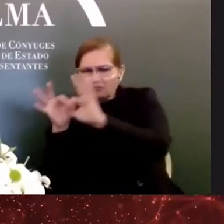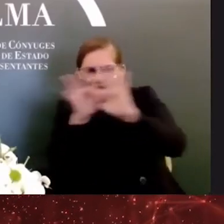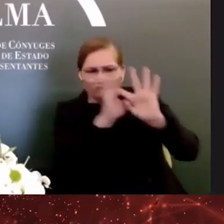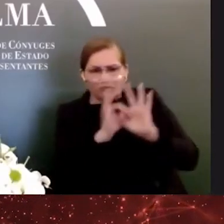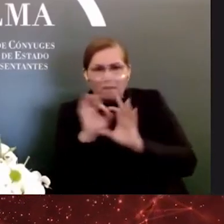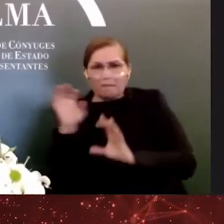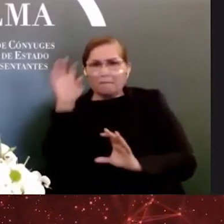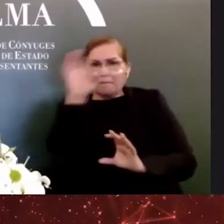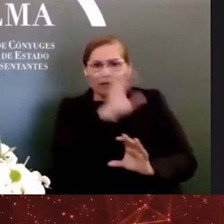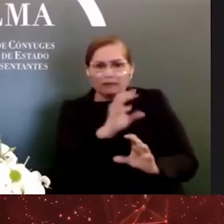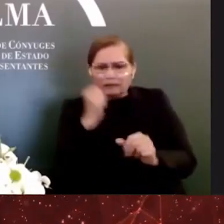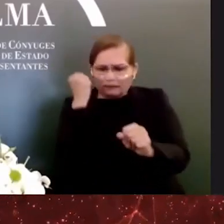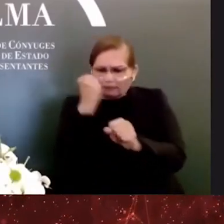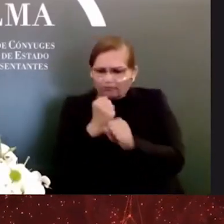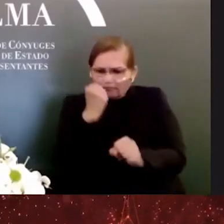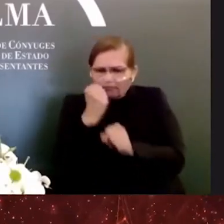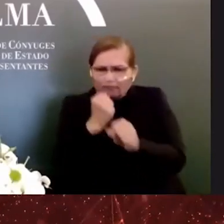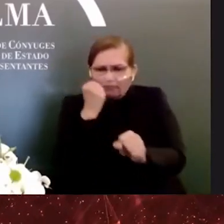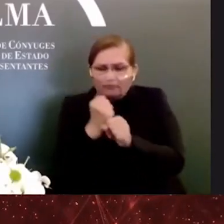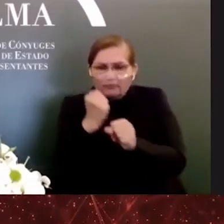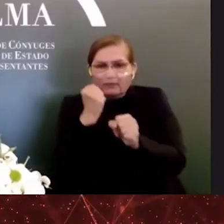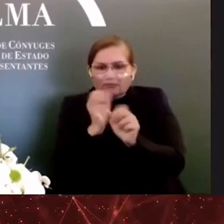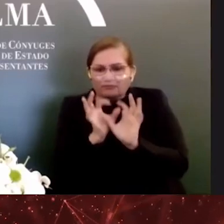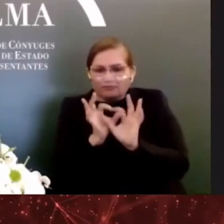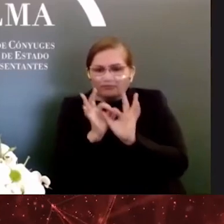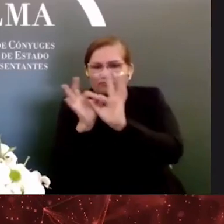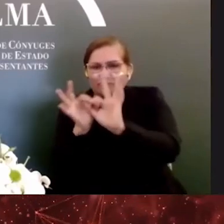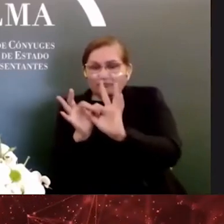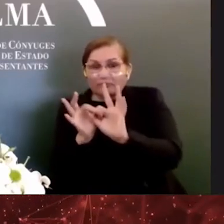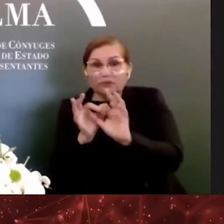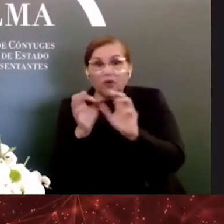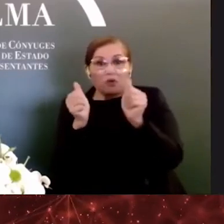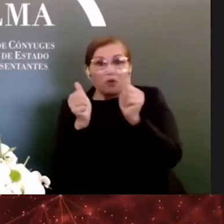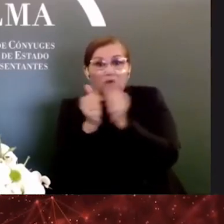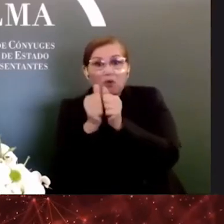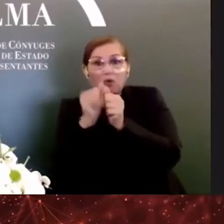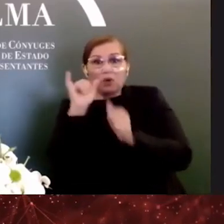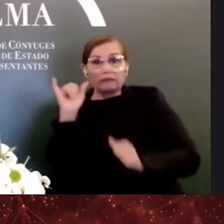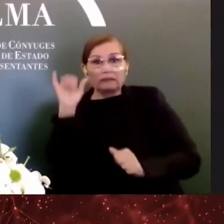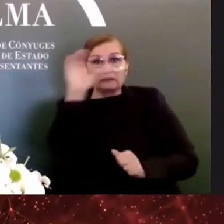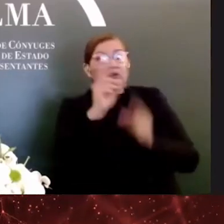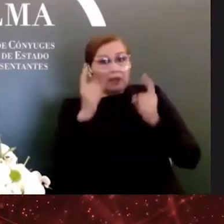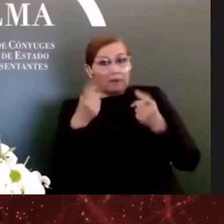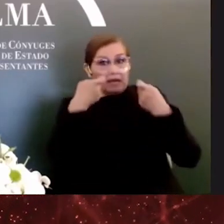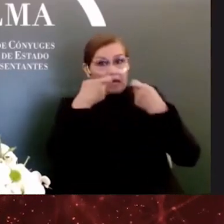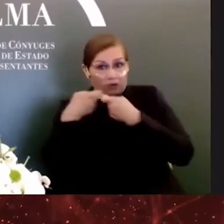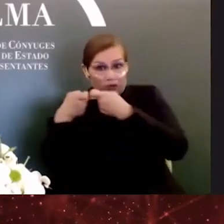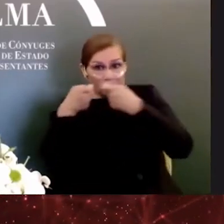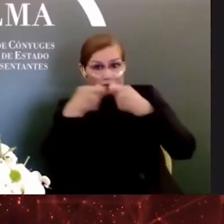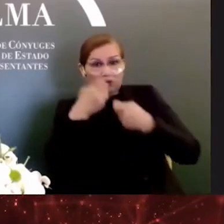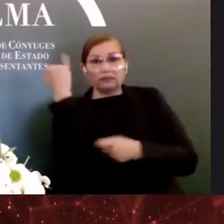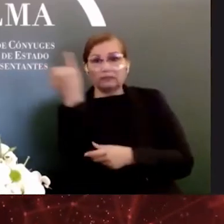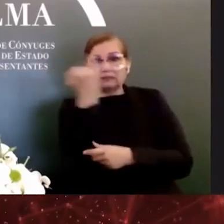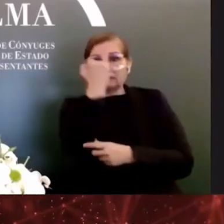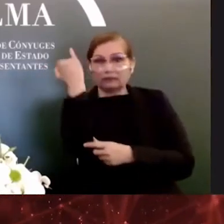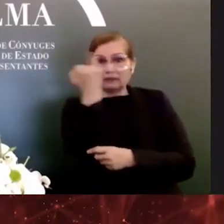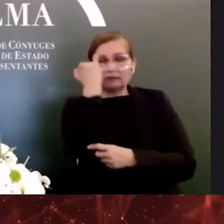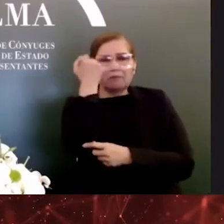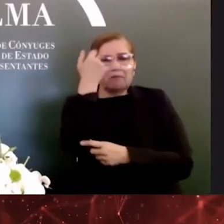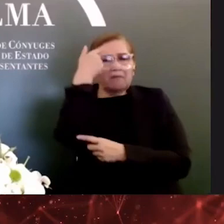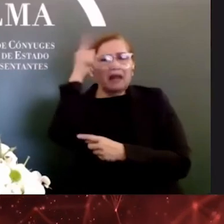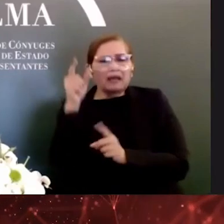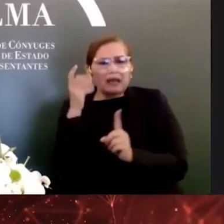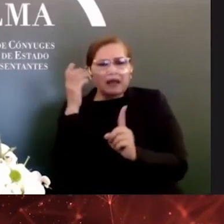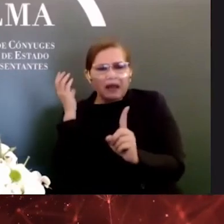se ha trabajado y se han establecido alianzas con organismos y asociaciones internacionales al